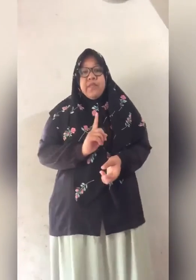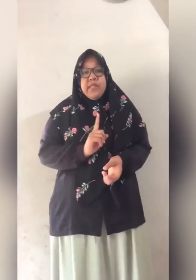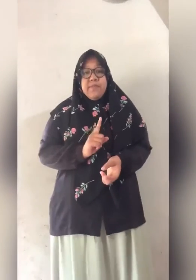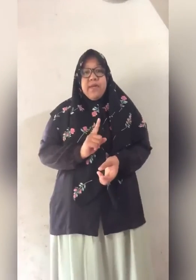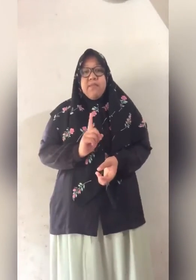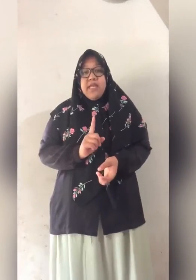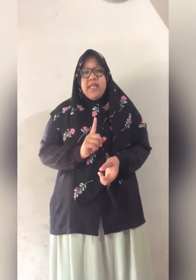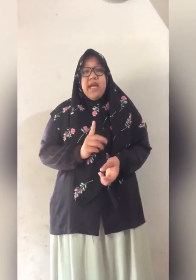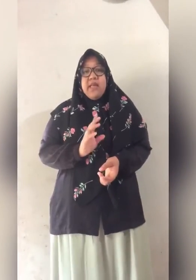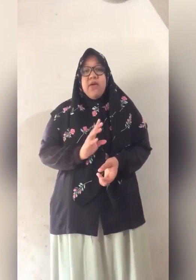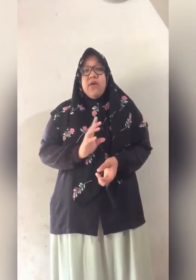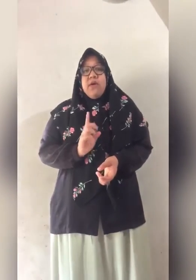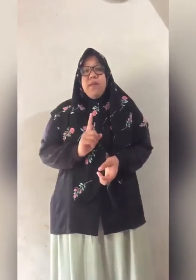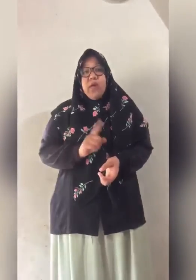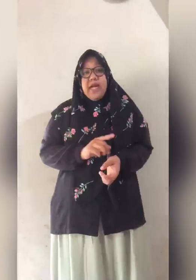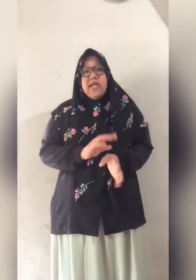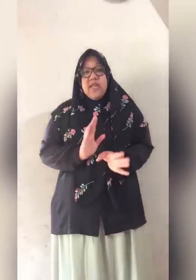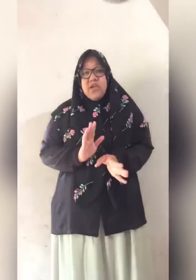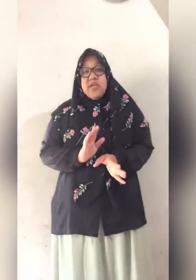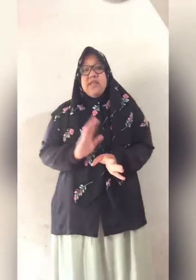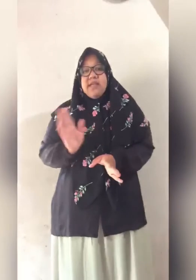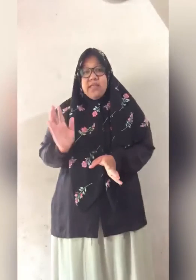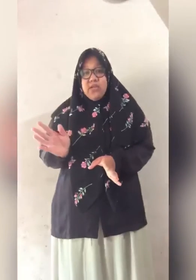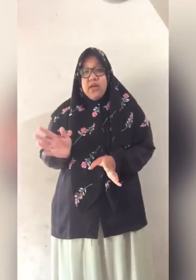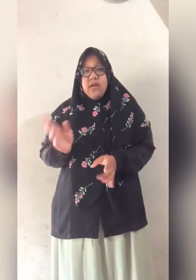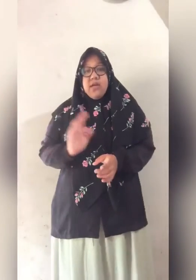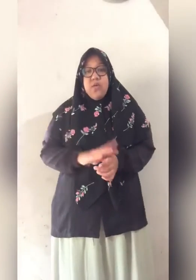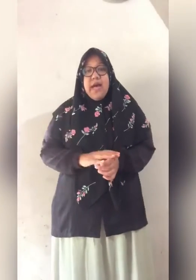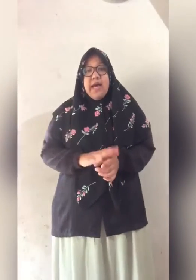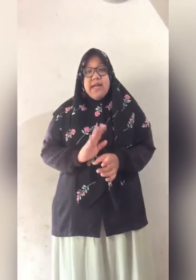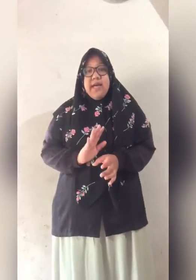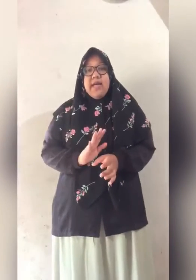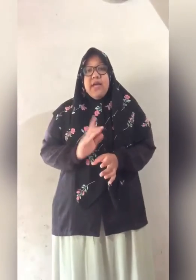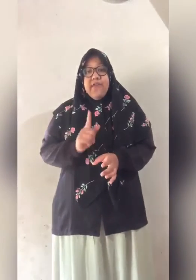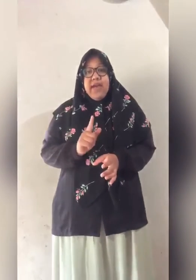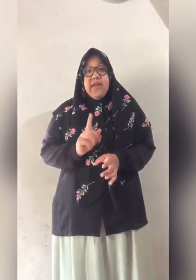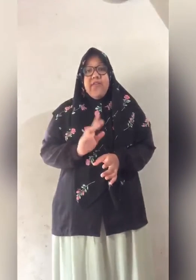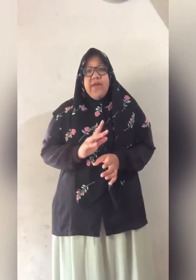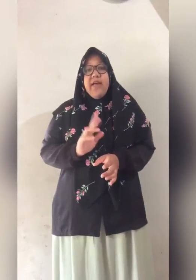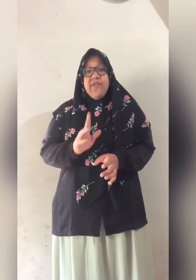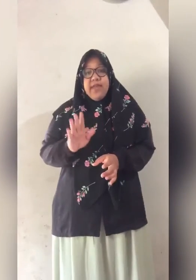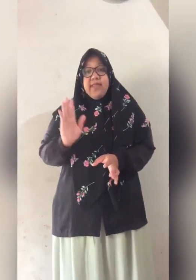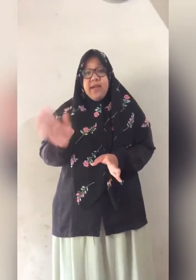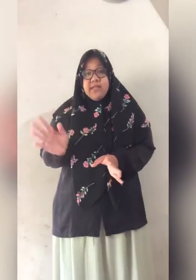tipe BJT atau Bipolar Junction Transistor. Kedua ada FET, Field Effect